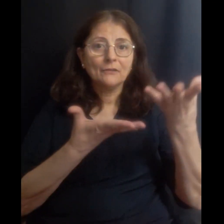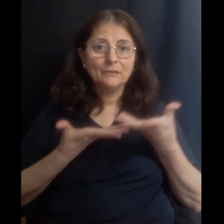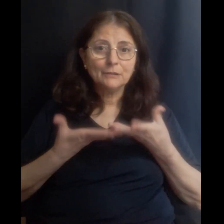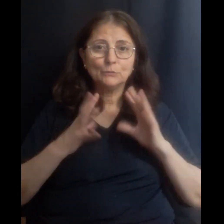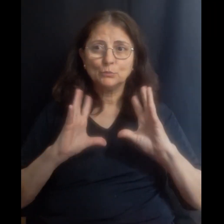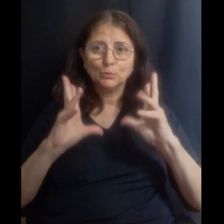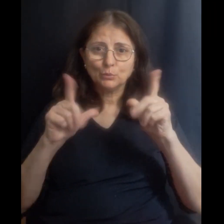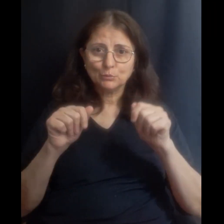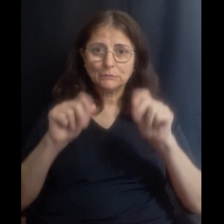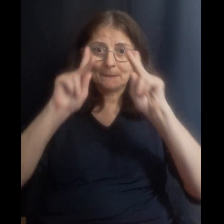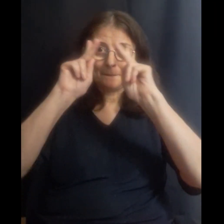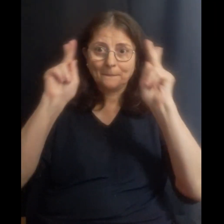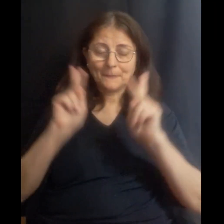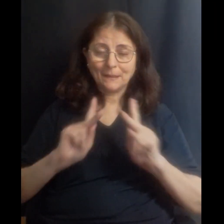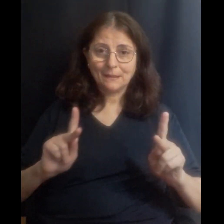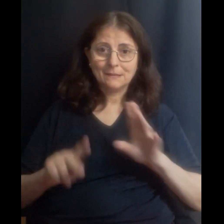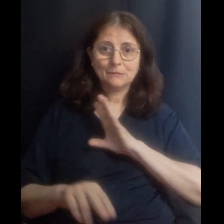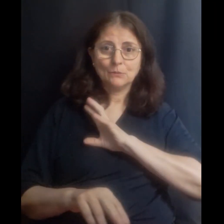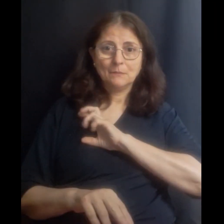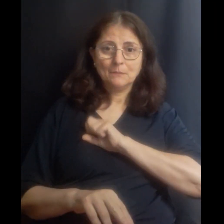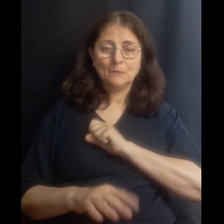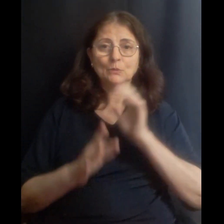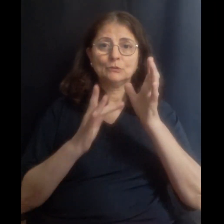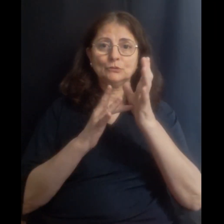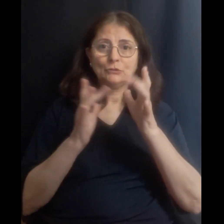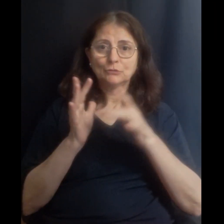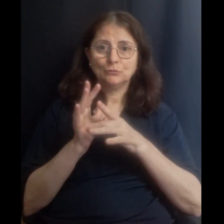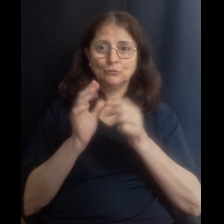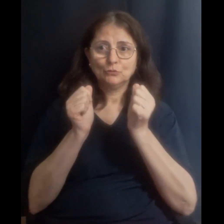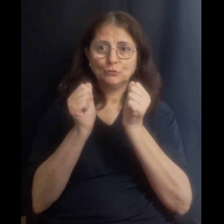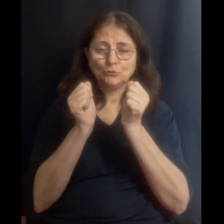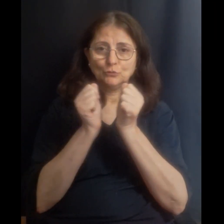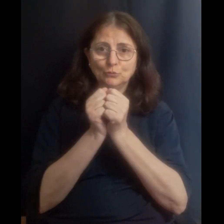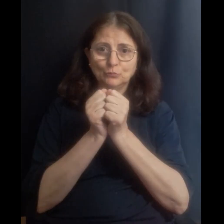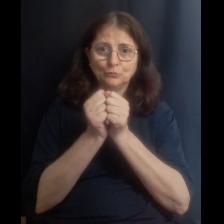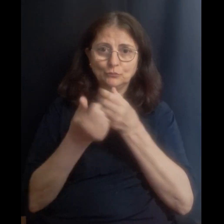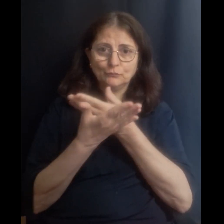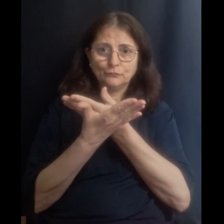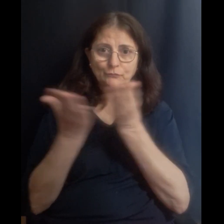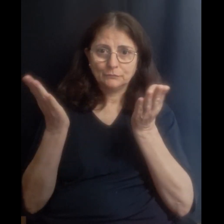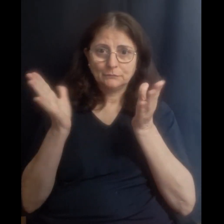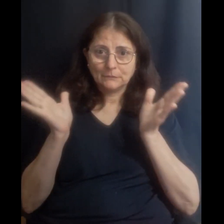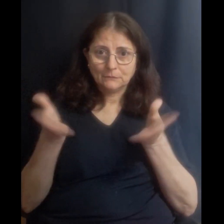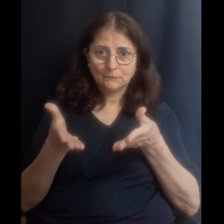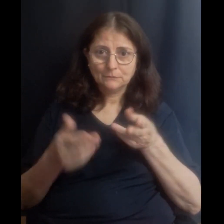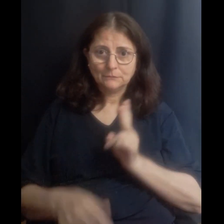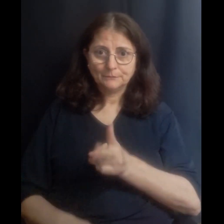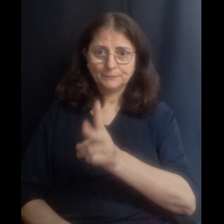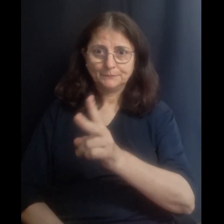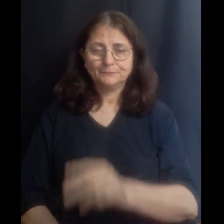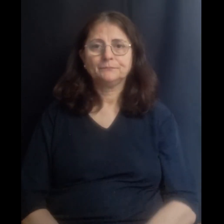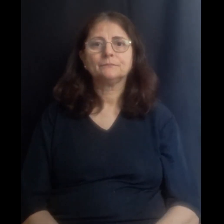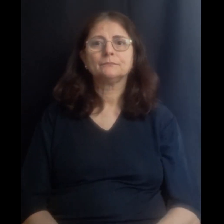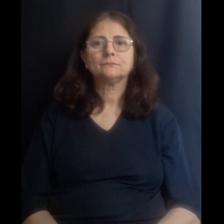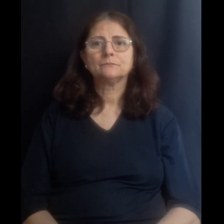Sejam todos bem-vindos, que a paz e o amor do Mestre Jesus esteja conosco agora e